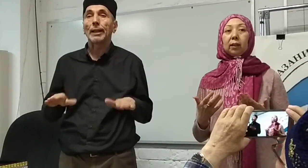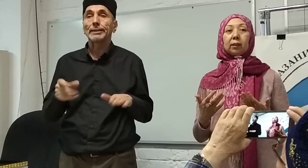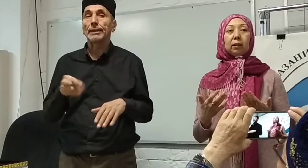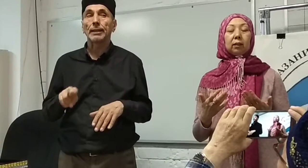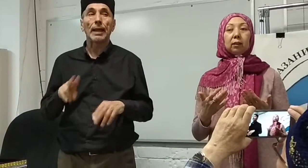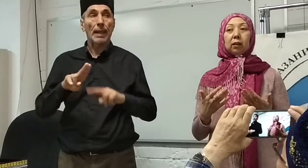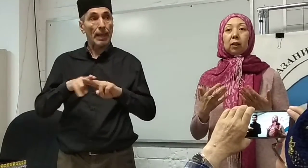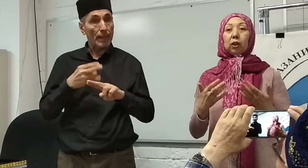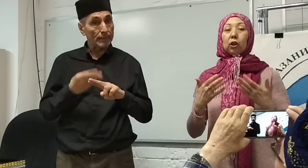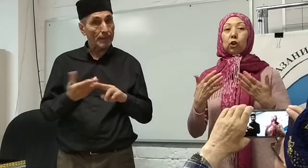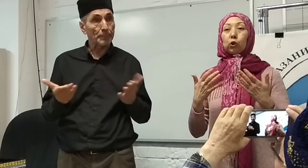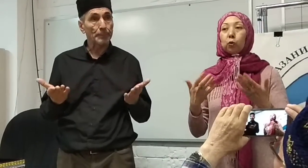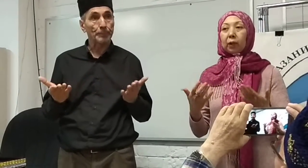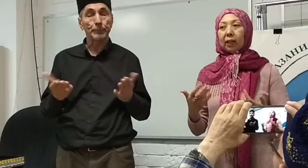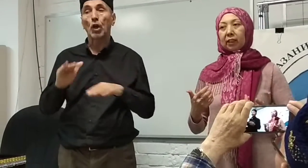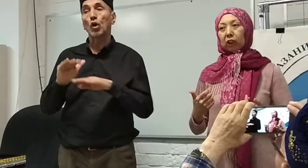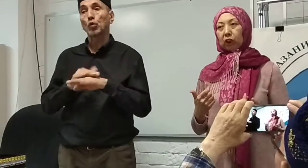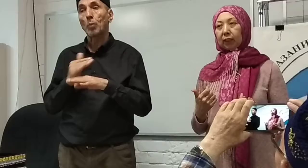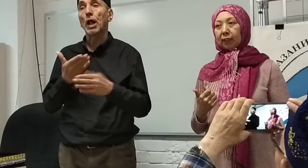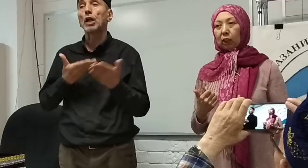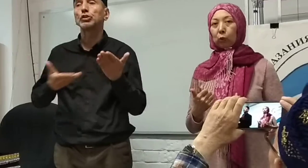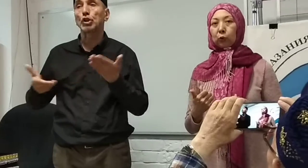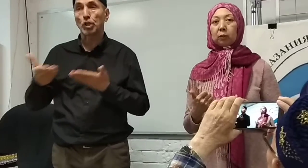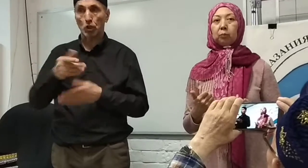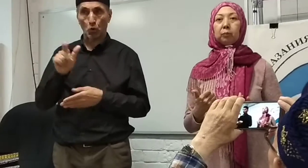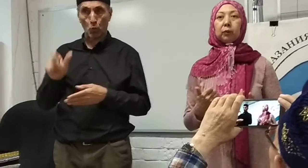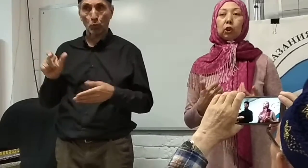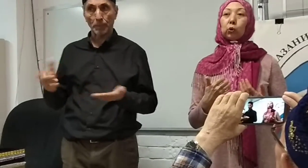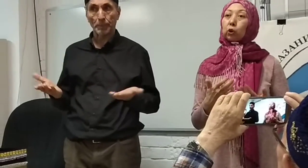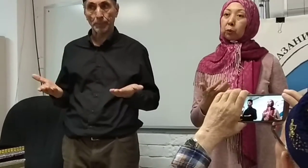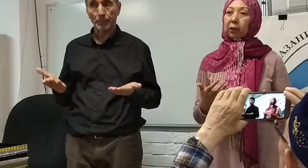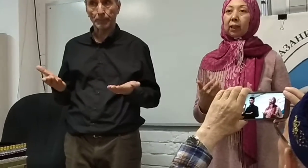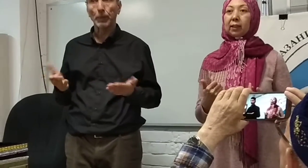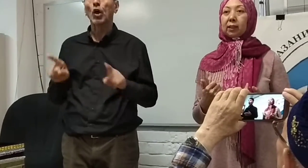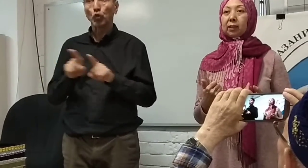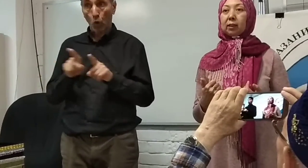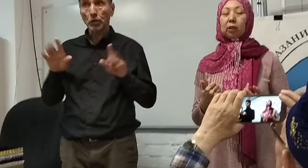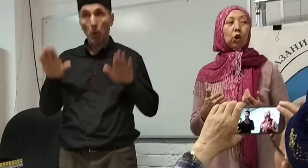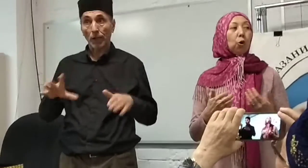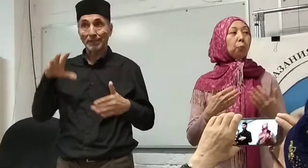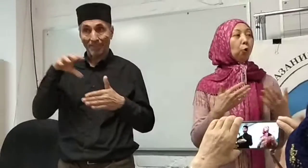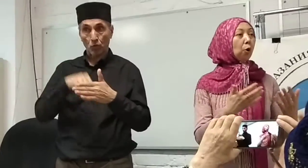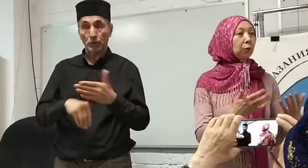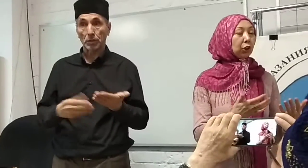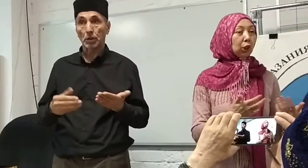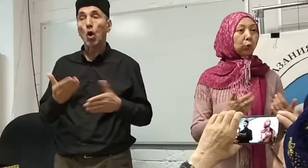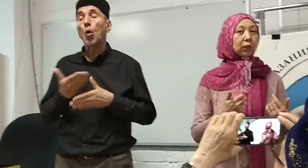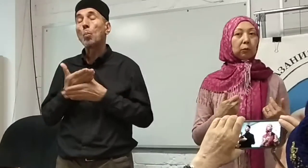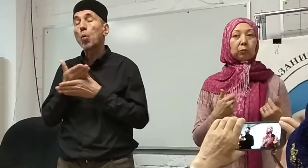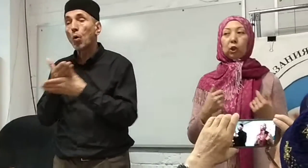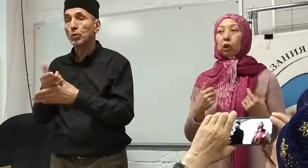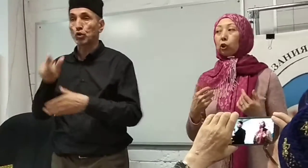Это доброе отношение к людям, тоже поклонение. Помощь людям,